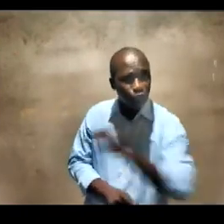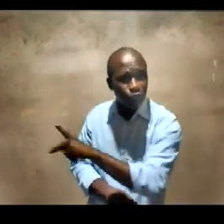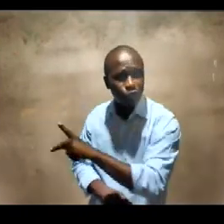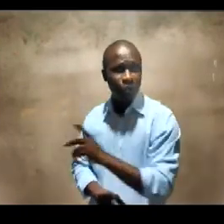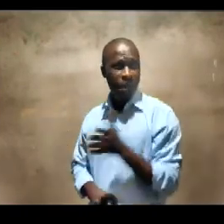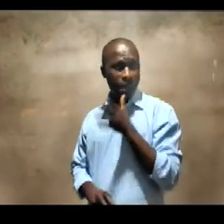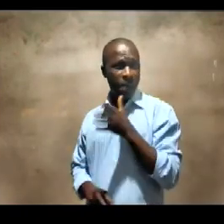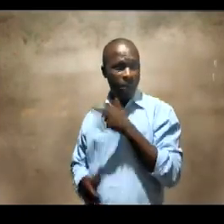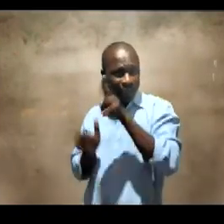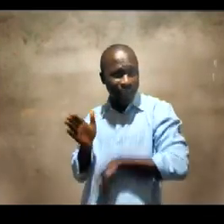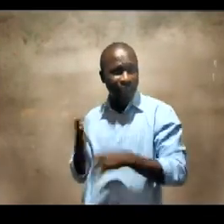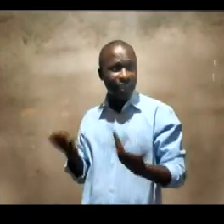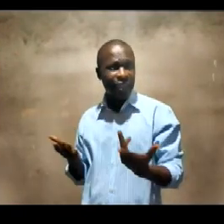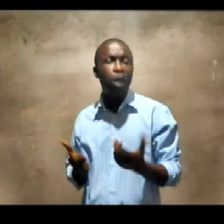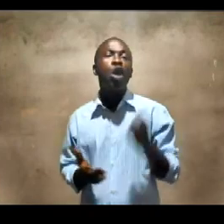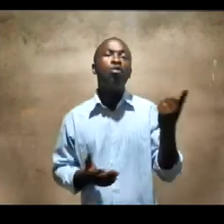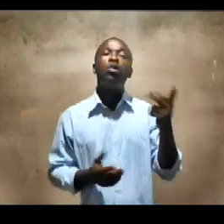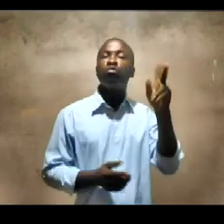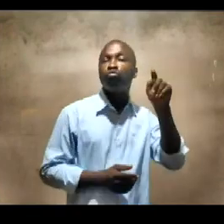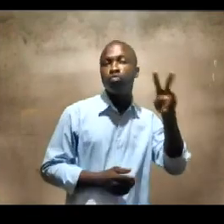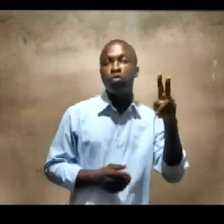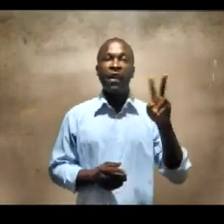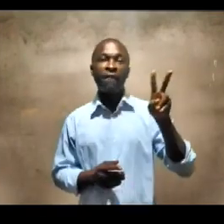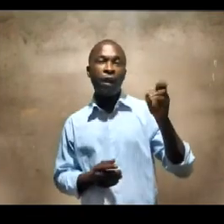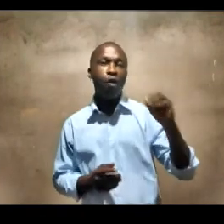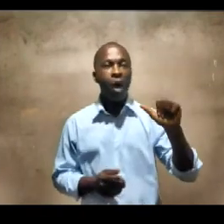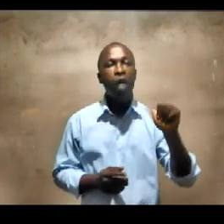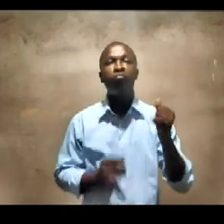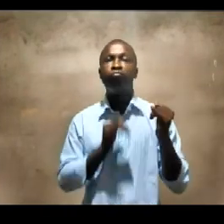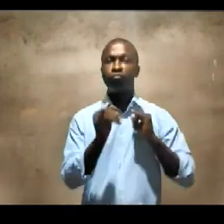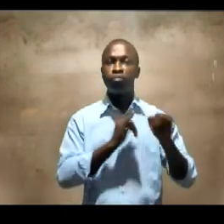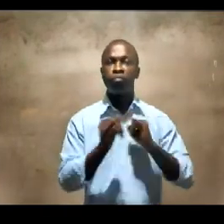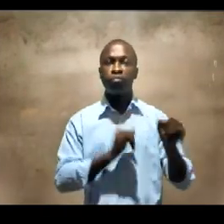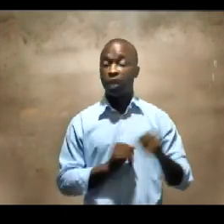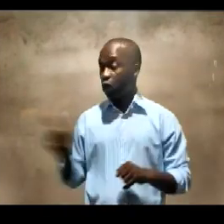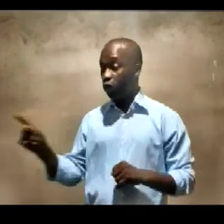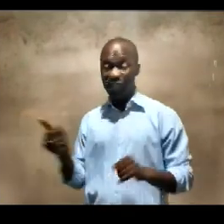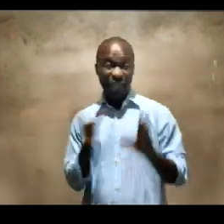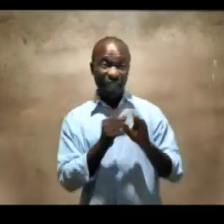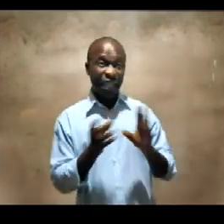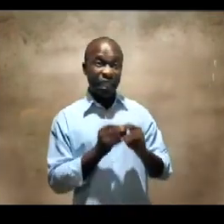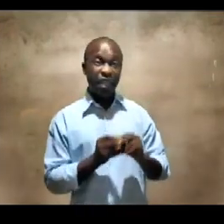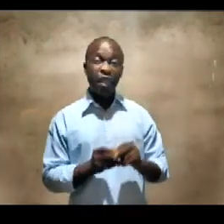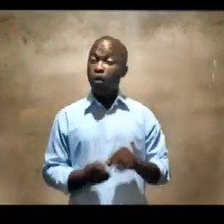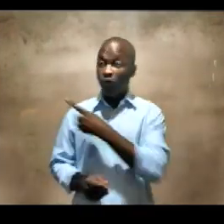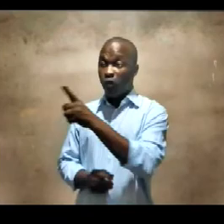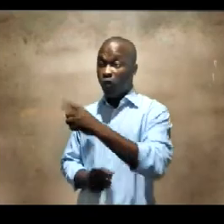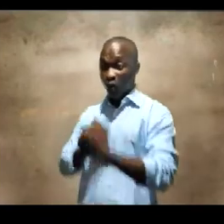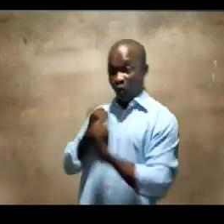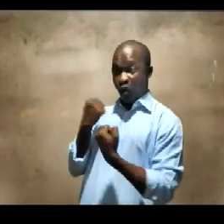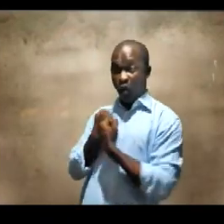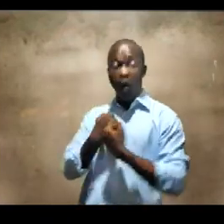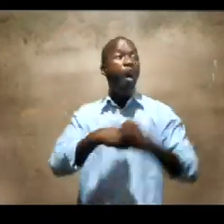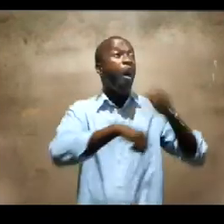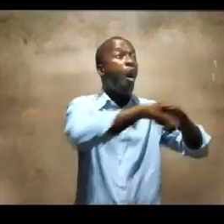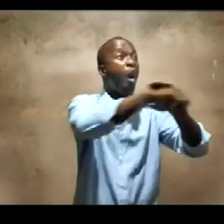chez lui pour enterrer sa mère. Dans une interview à Voice of America, le dirigeant séparatiste a déclaré qu'il n'avait demandé à personne de